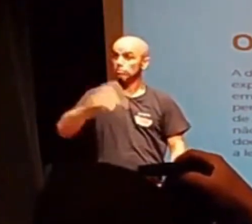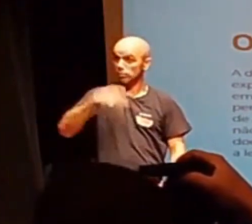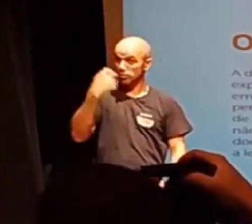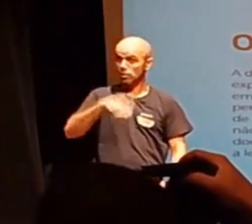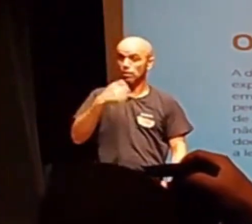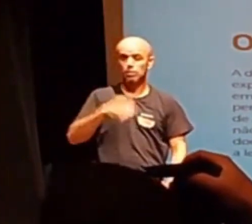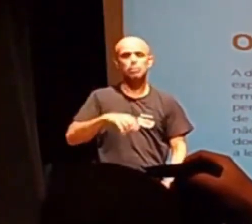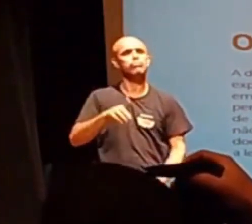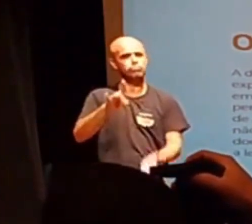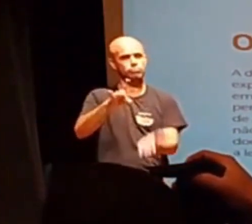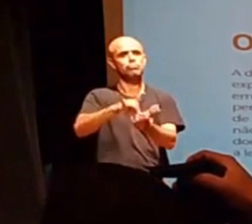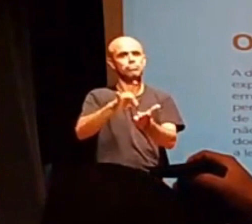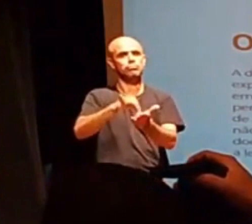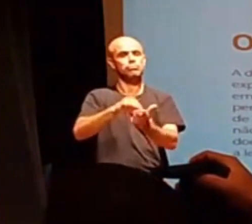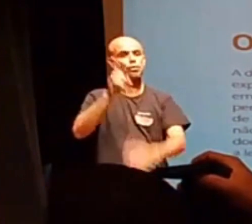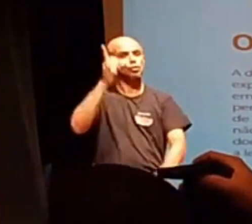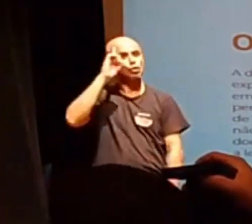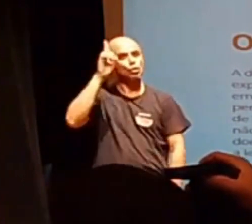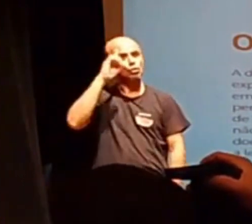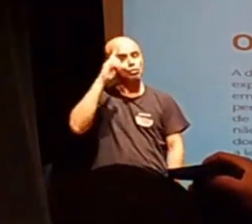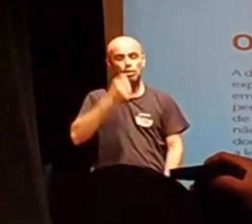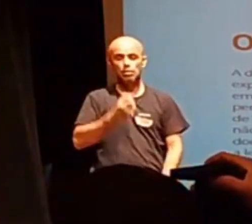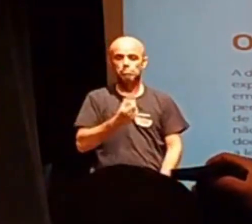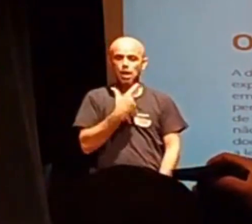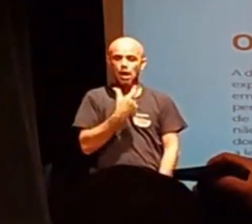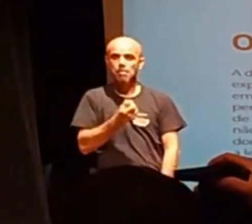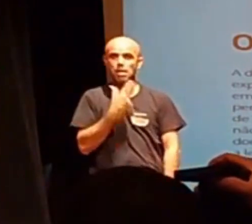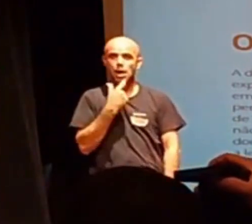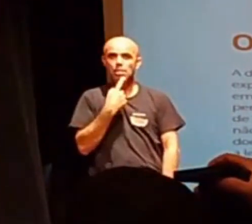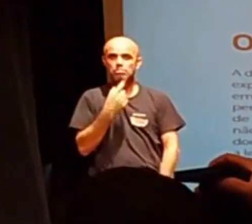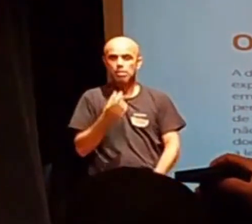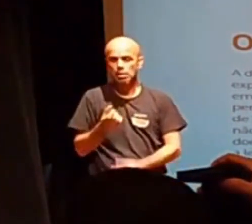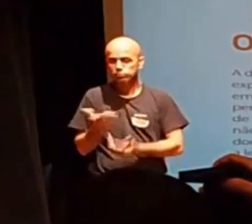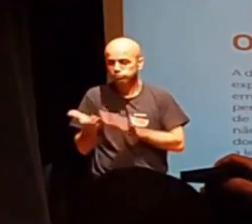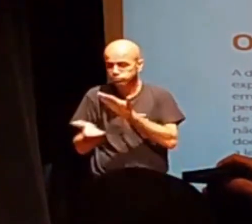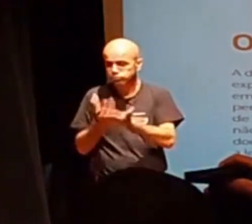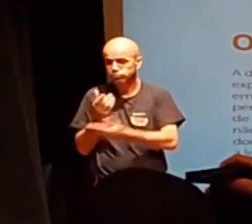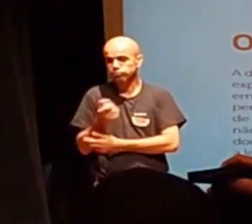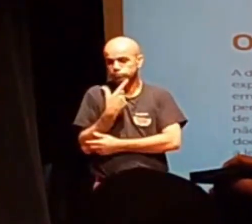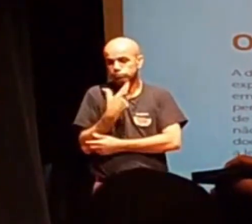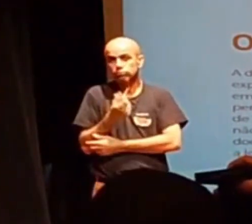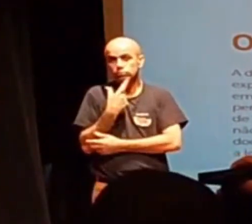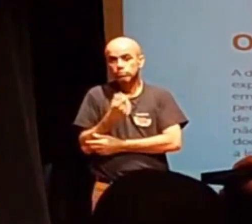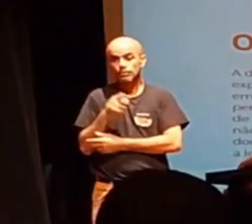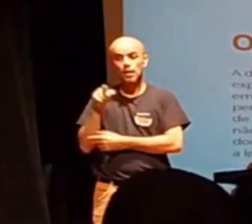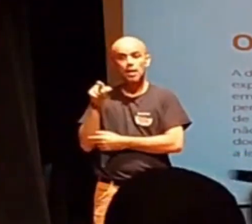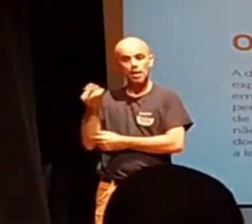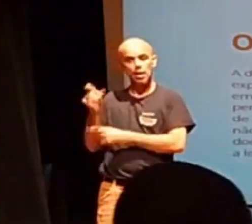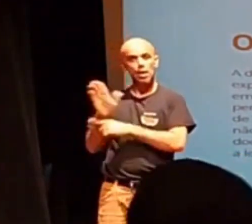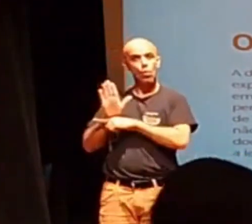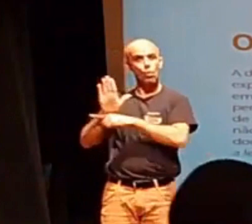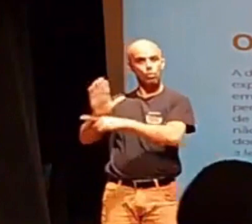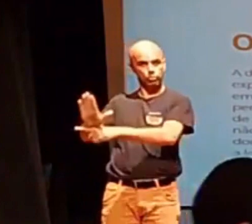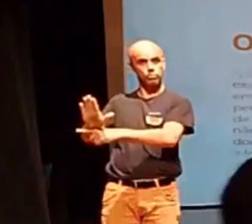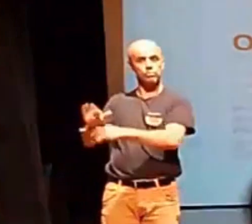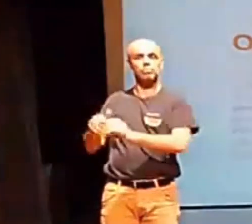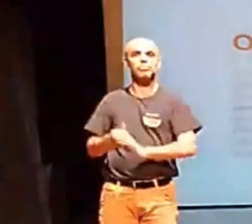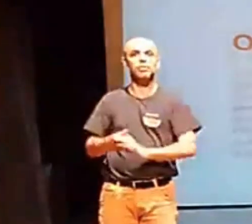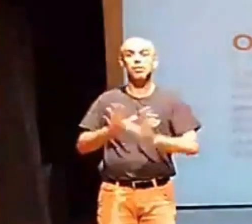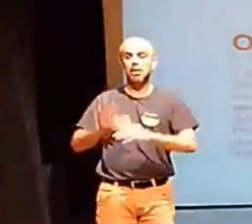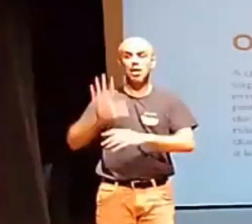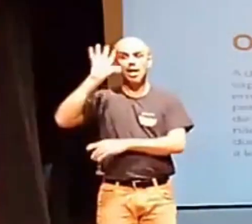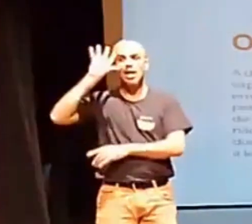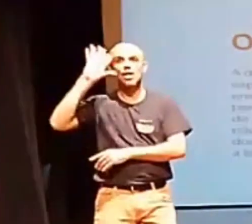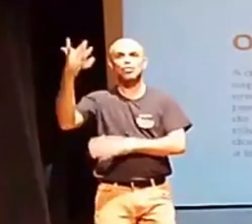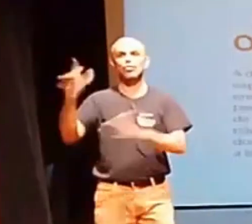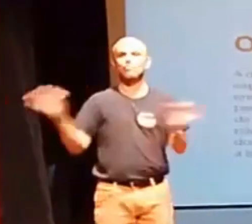das medicações, com certeza, diariamente nos nossos atendimentos. A medicação, ela é um auxílio, mas ela não resolve